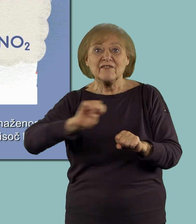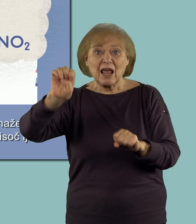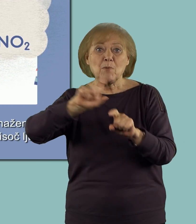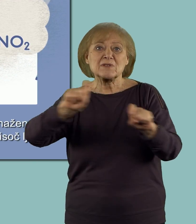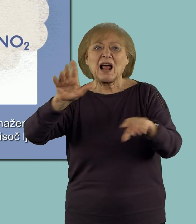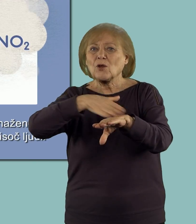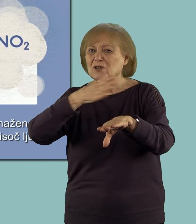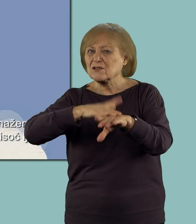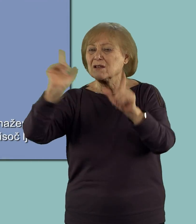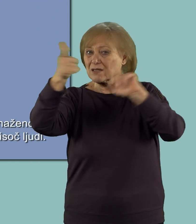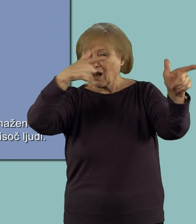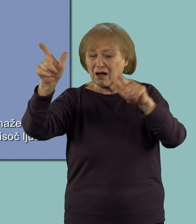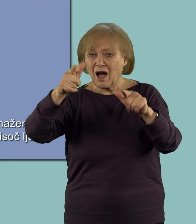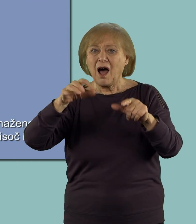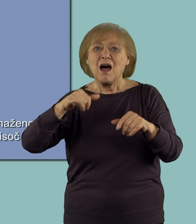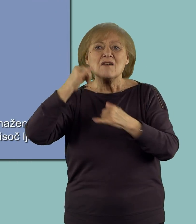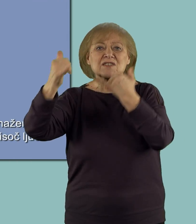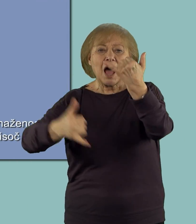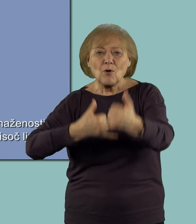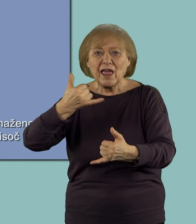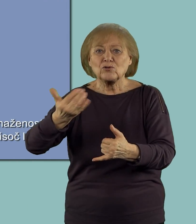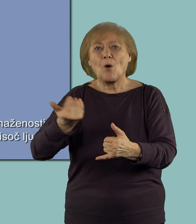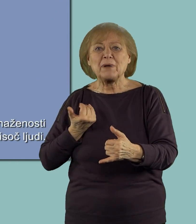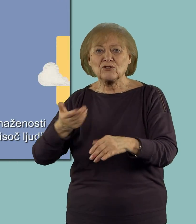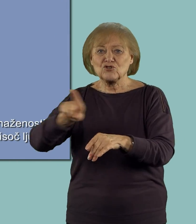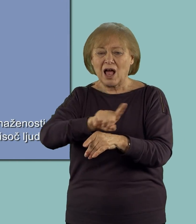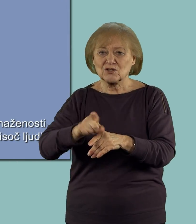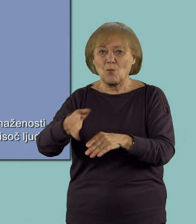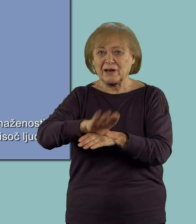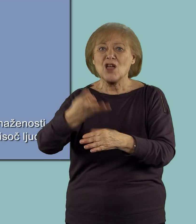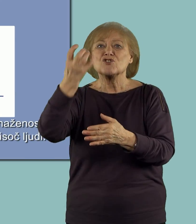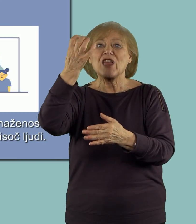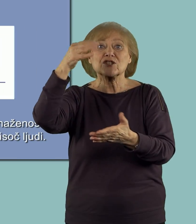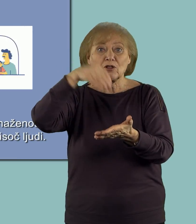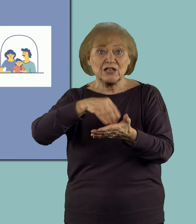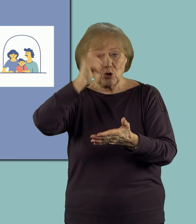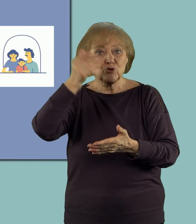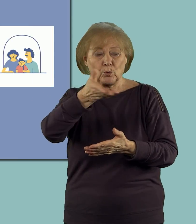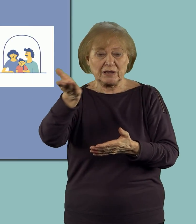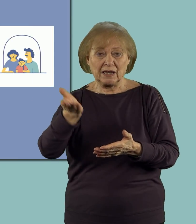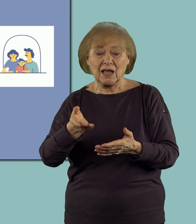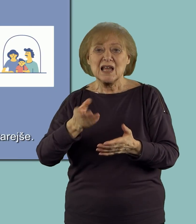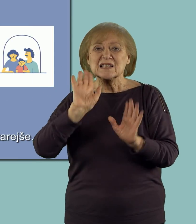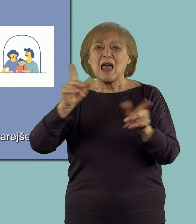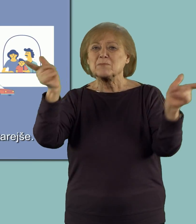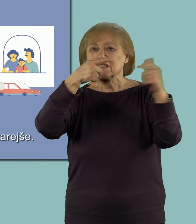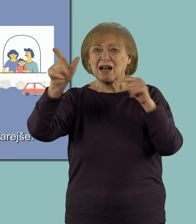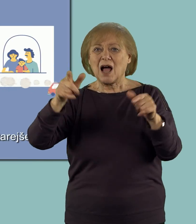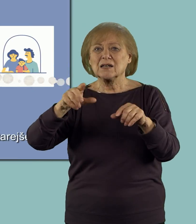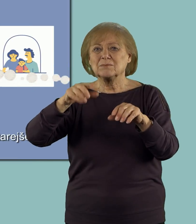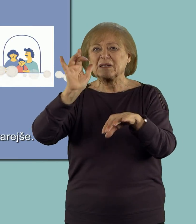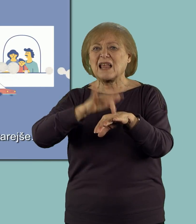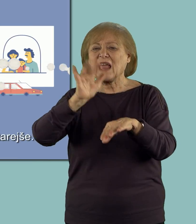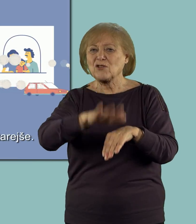Evropi zaradi onesnaženosti zraka vsako leto predčasno umre kar 400 000 ljudi. Slab zrak še